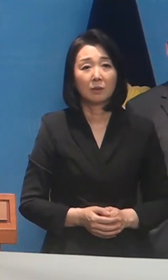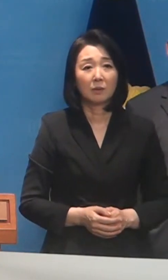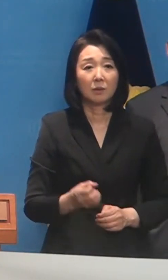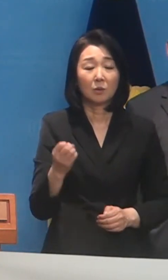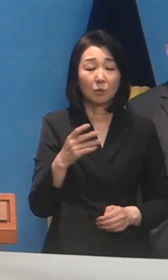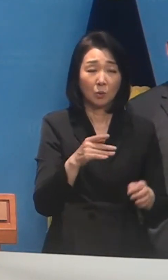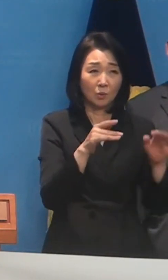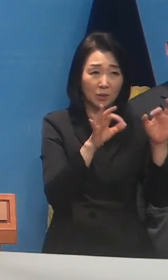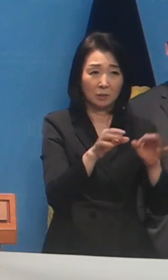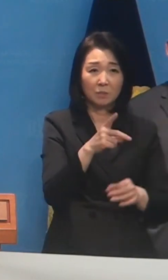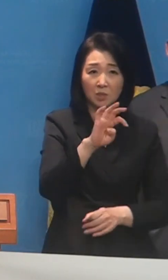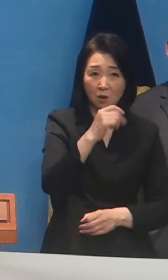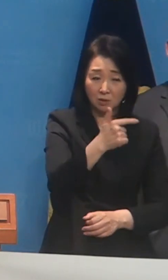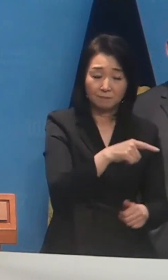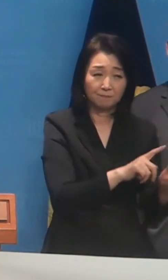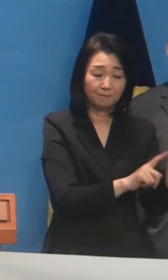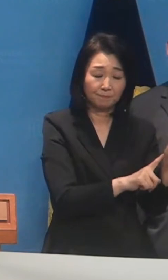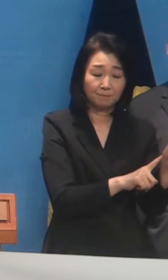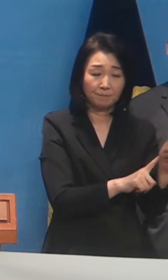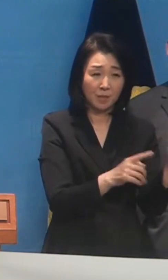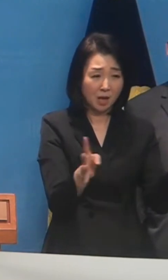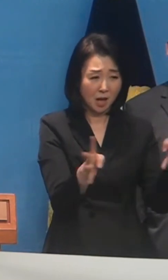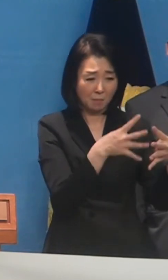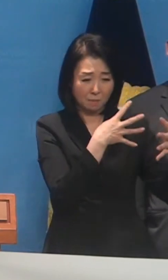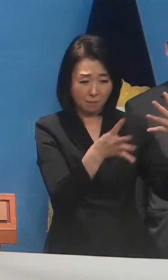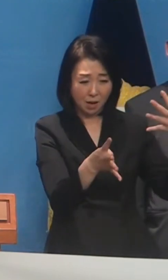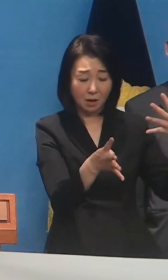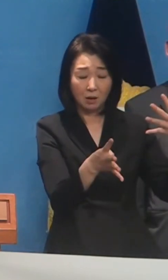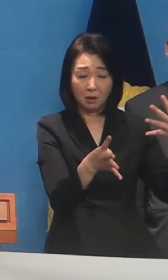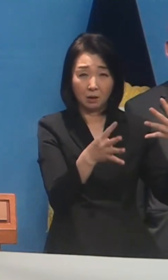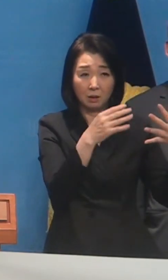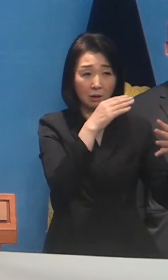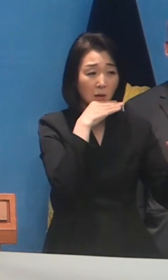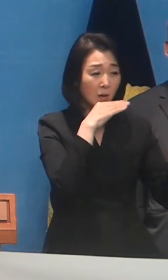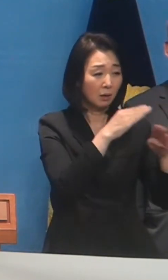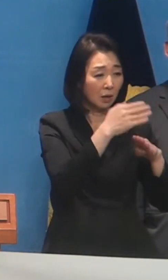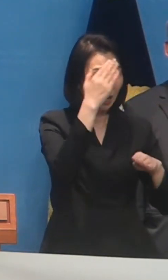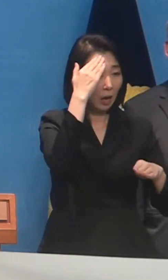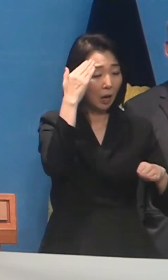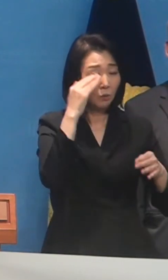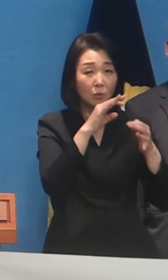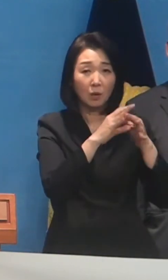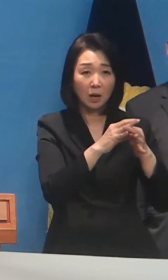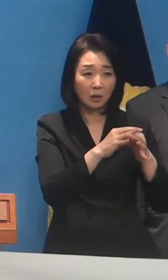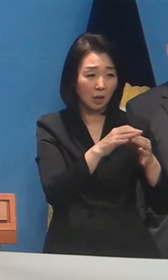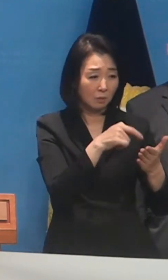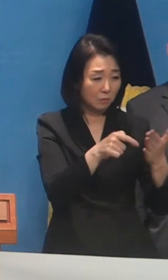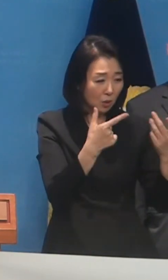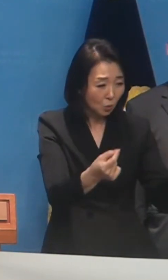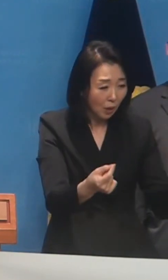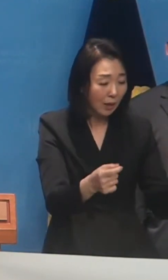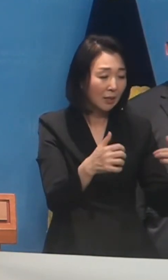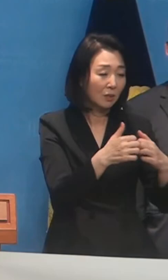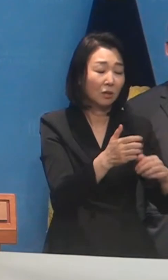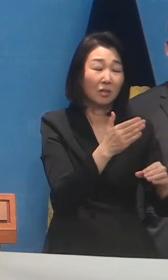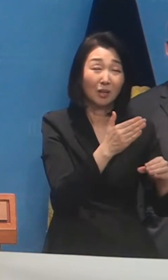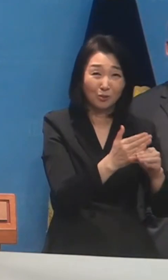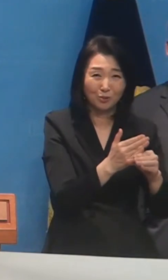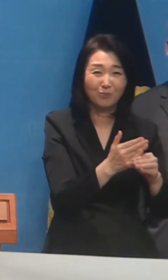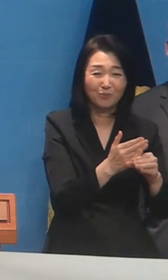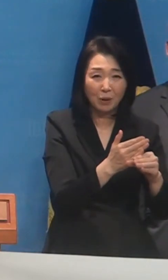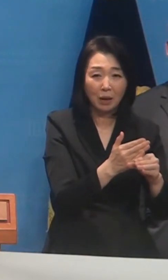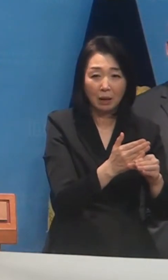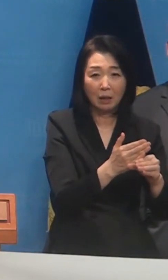아울러 김정은은 합의사항 파기 후 남북관계를 같은 민족이 아닌 전쟁적인 교전국